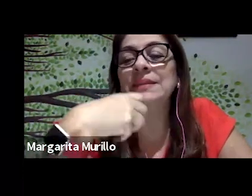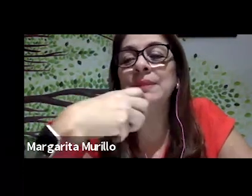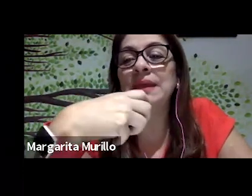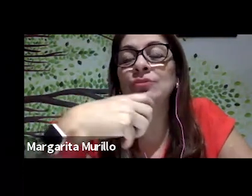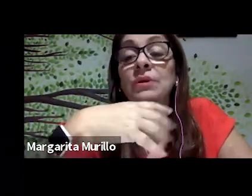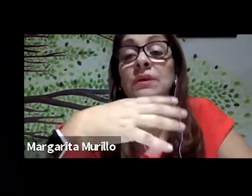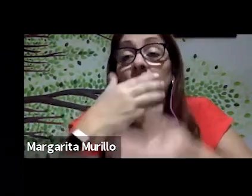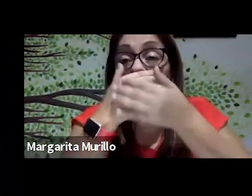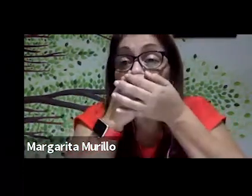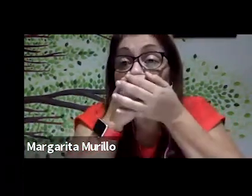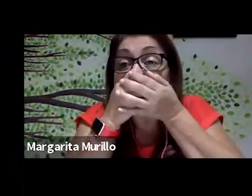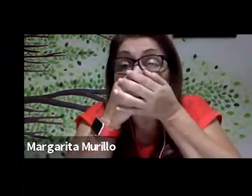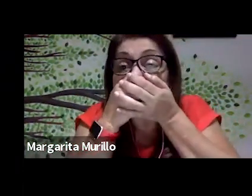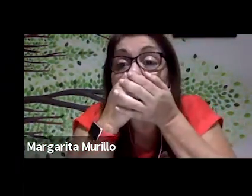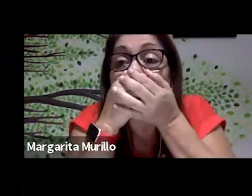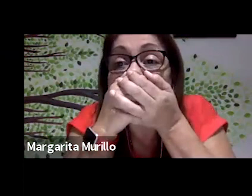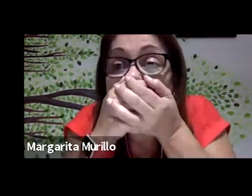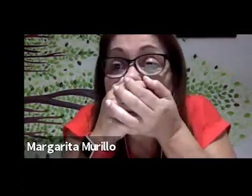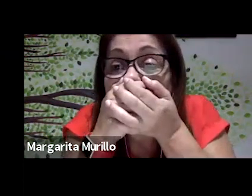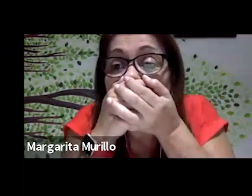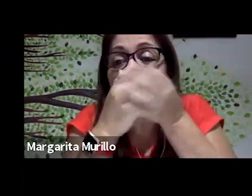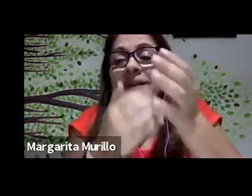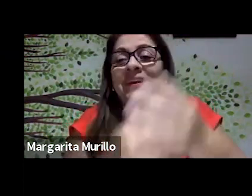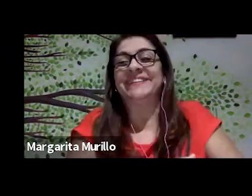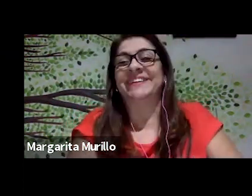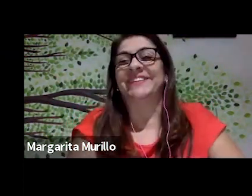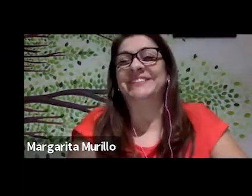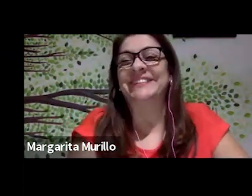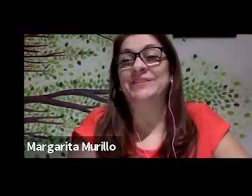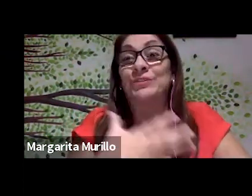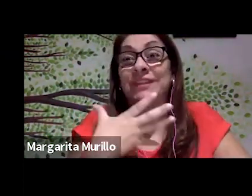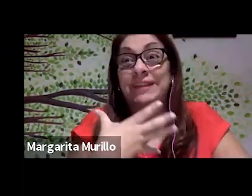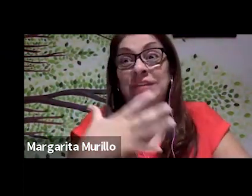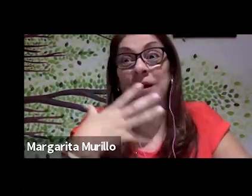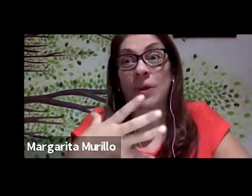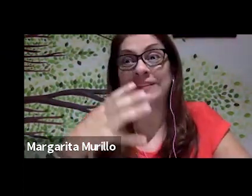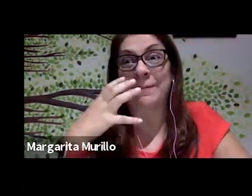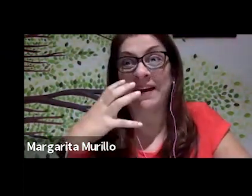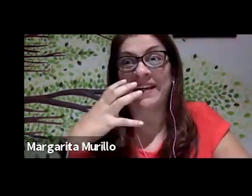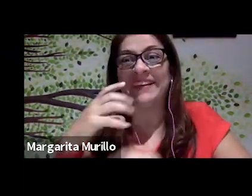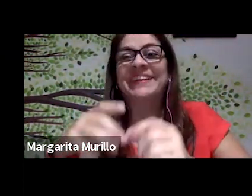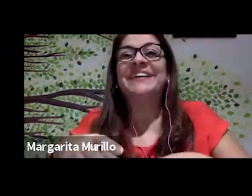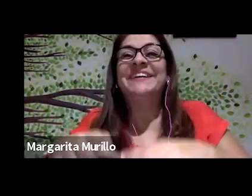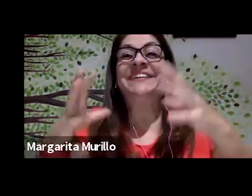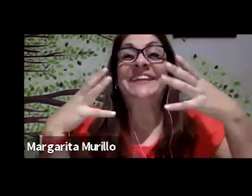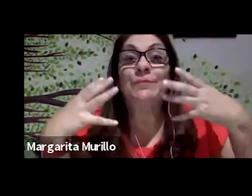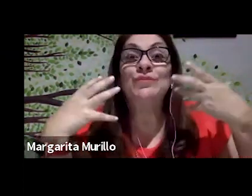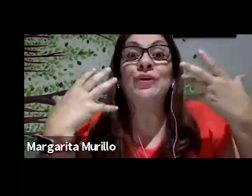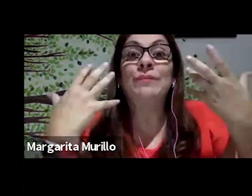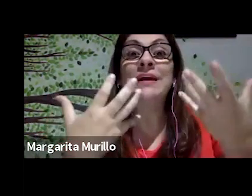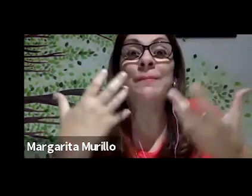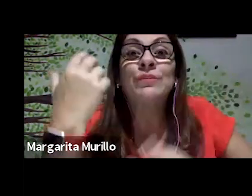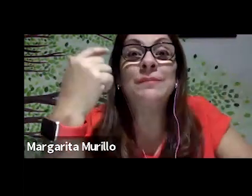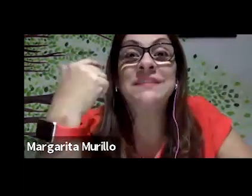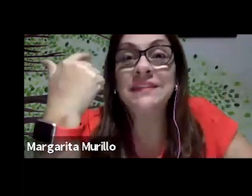deléitate mirando y ahora encima que tenemos la boca papá Entonces como tenemos la boca tapada tenemos